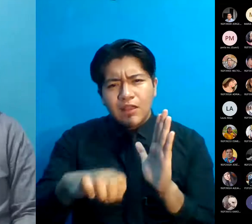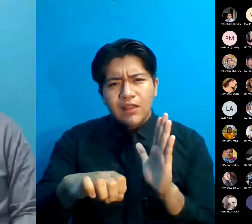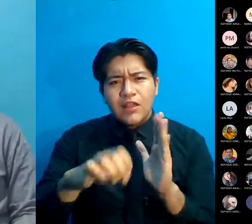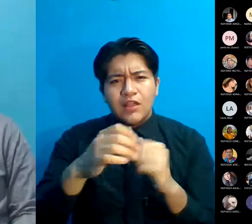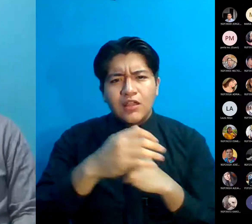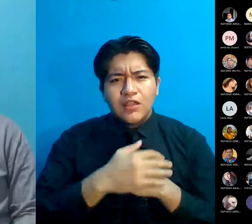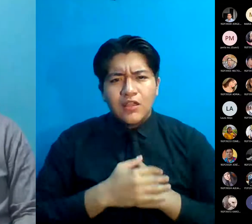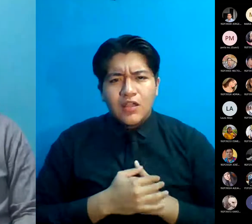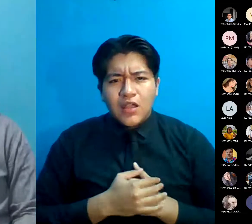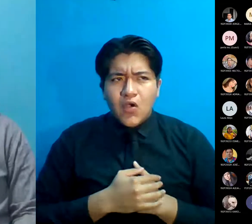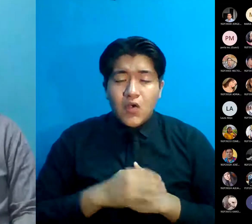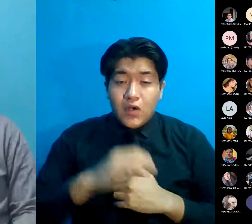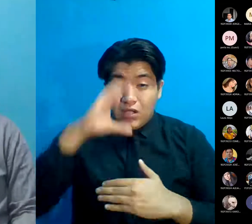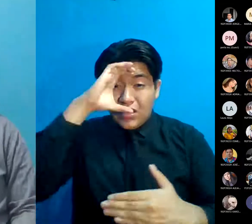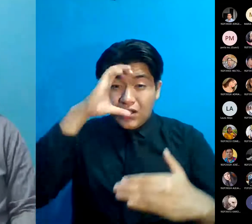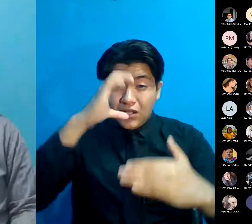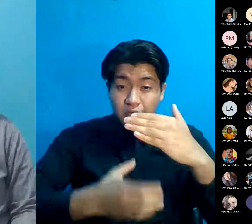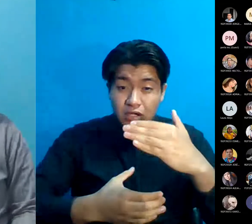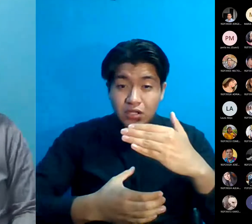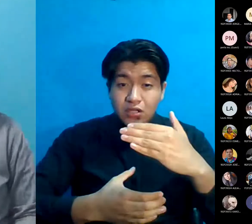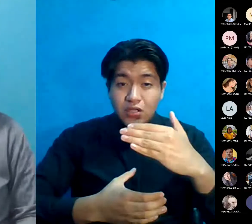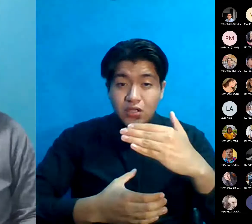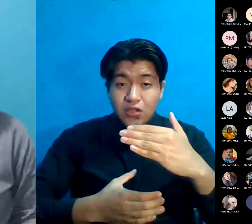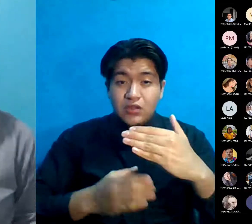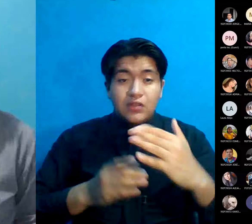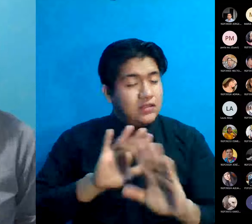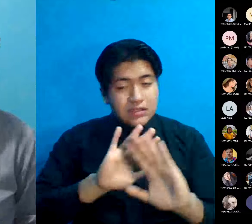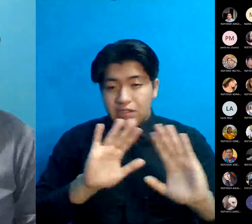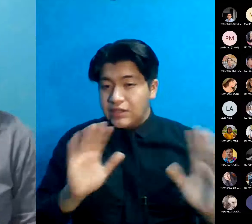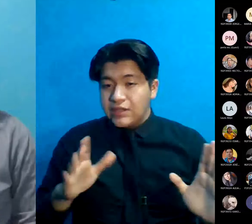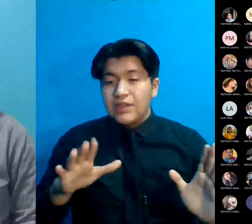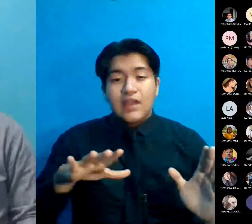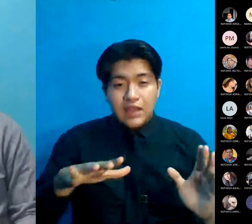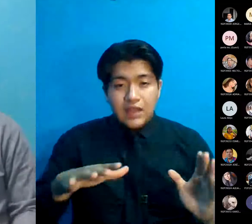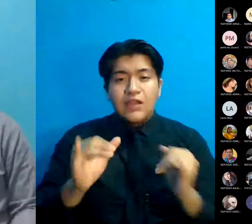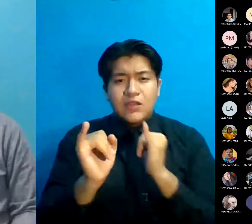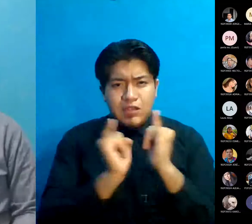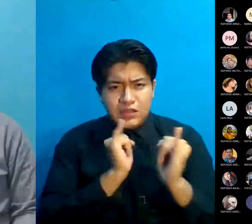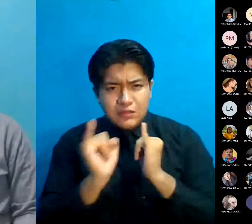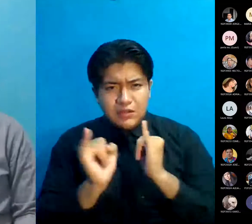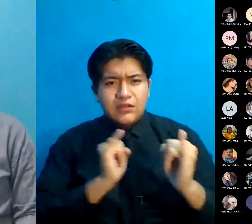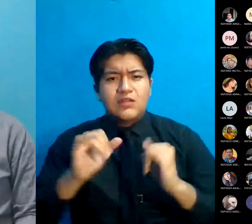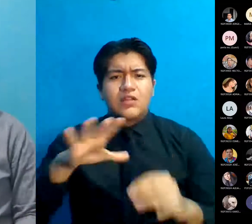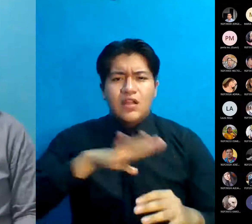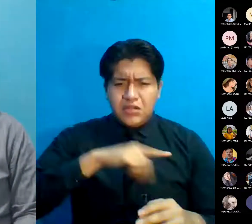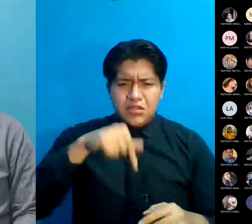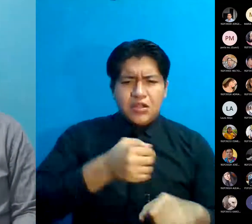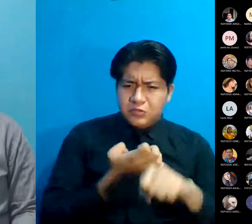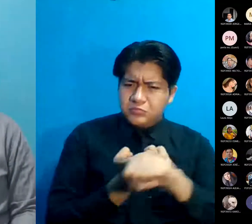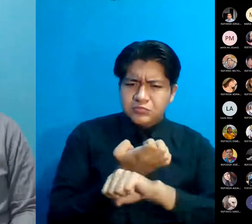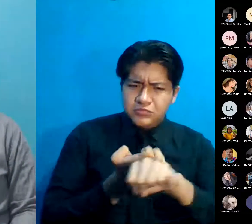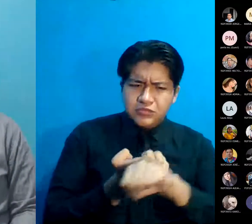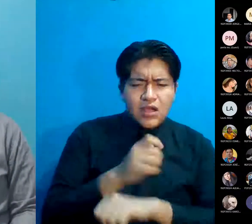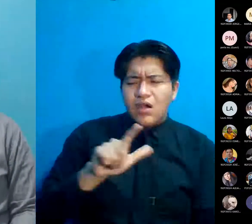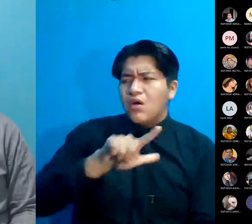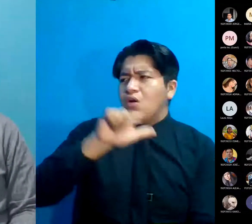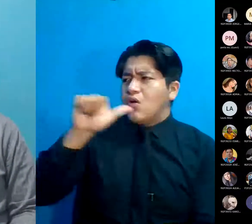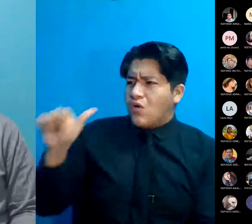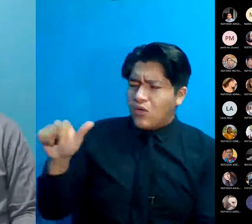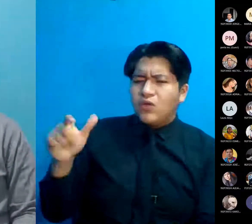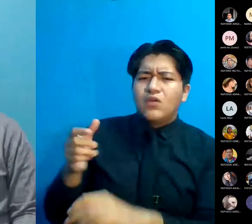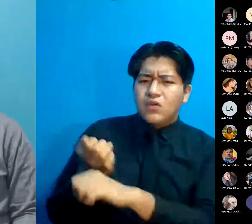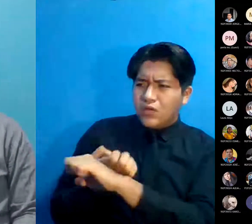el catecismo también se hace interpretación, aquí también en el Estado y también en otros estados, etcétera. Bueno,